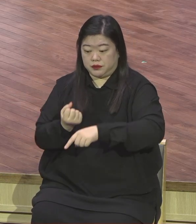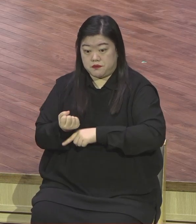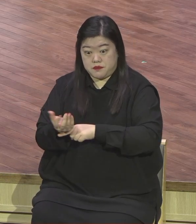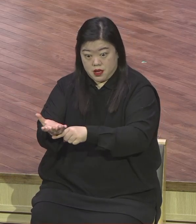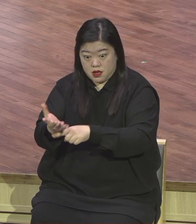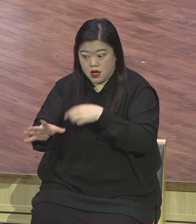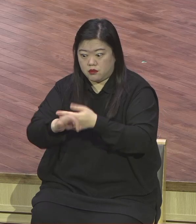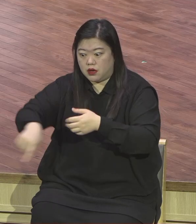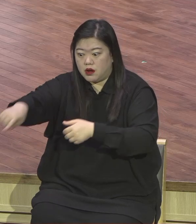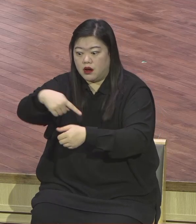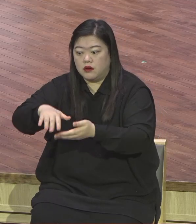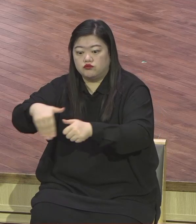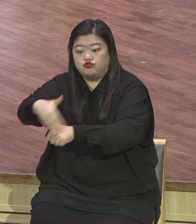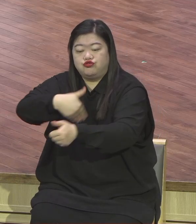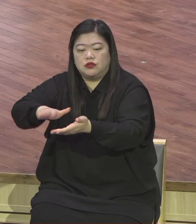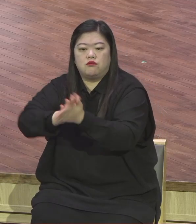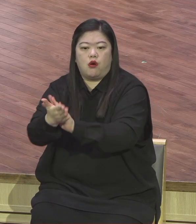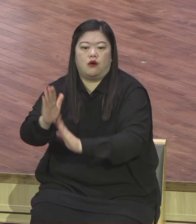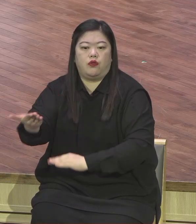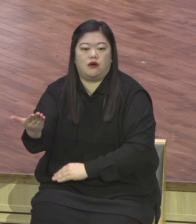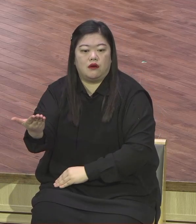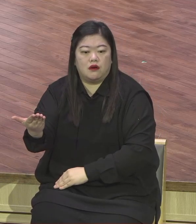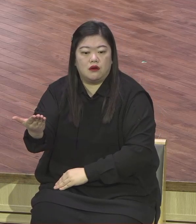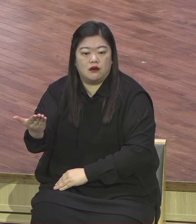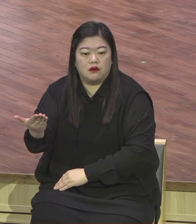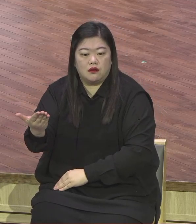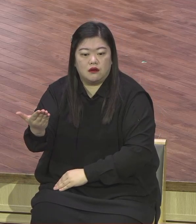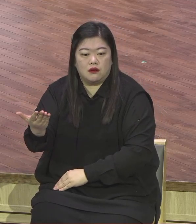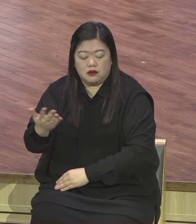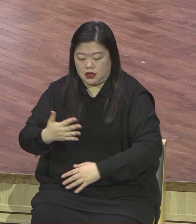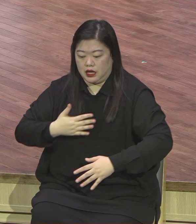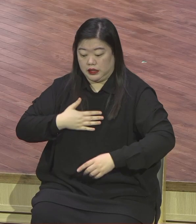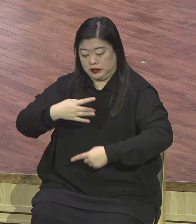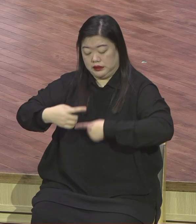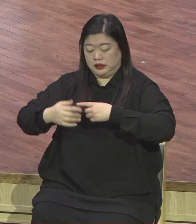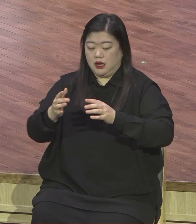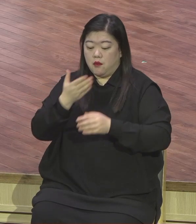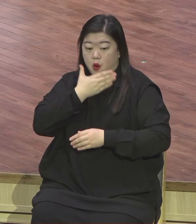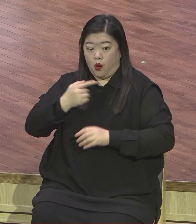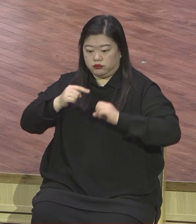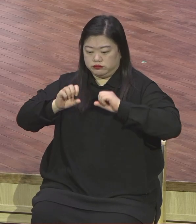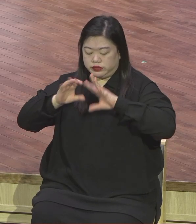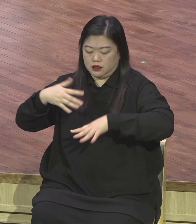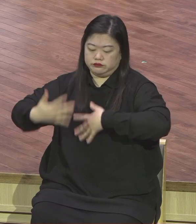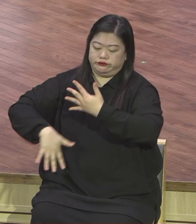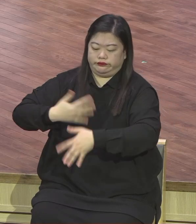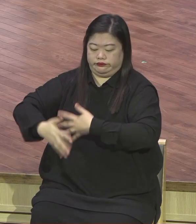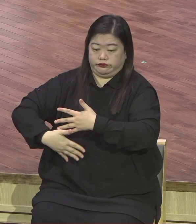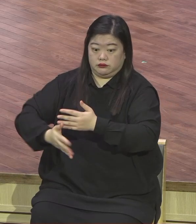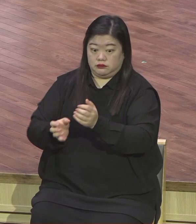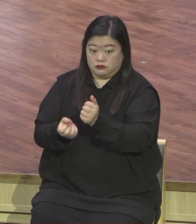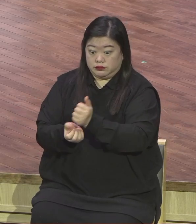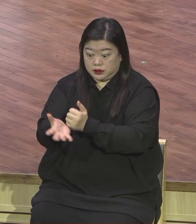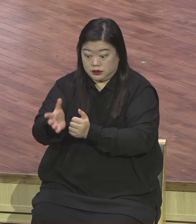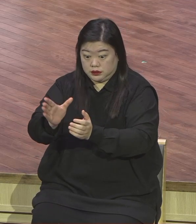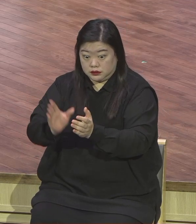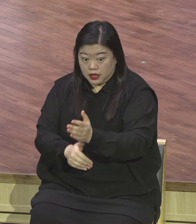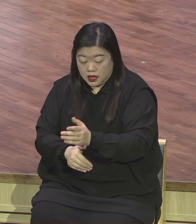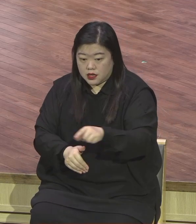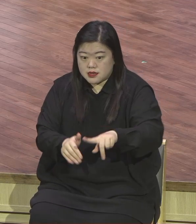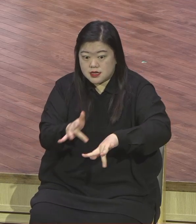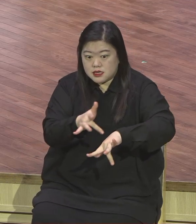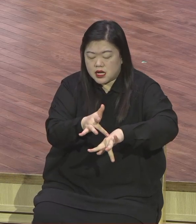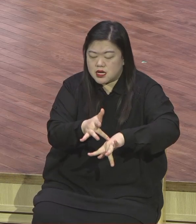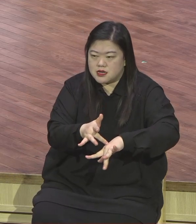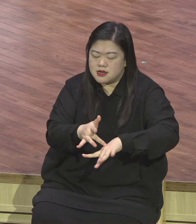무슨 말입니까? 보금이 선포되는 순간에 영적 치열한 전쟁이 시작됩니다. 안전함은